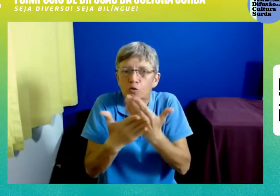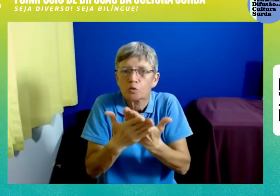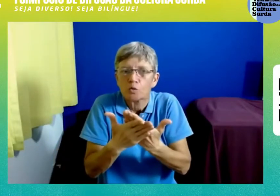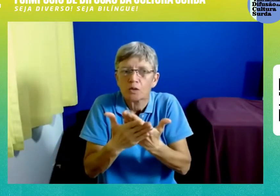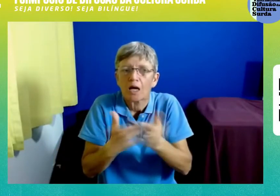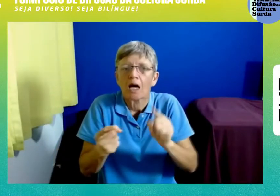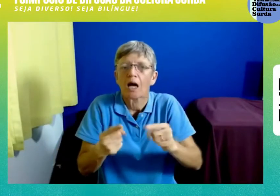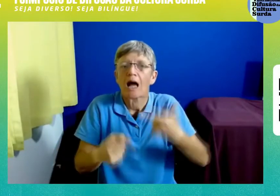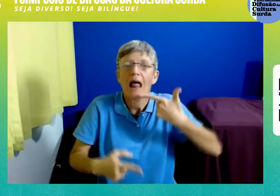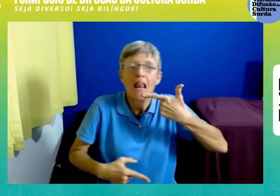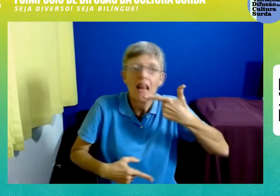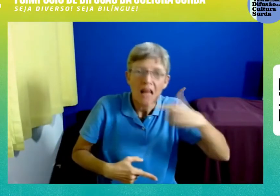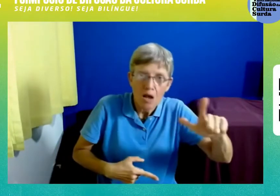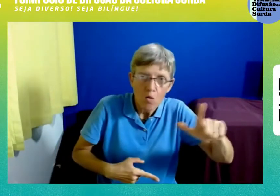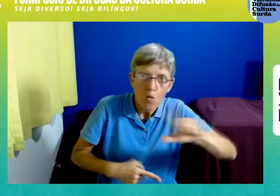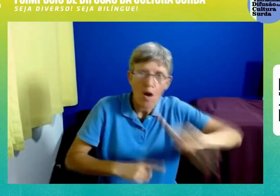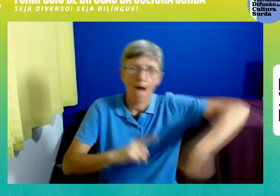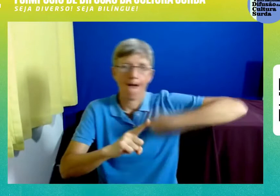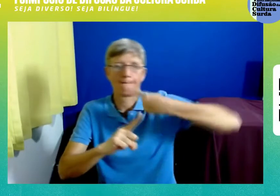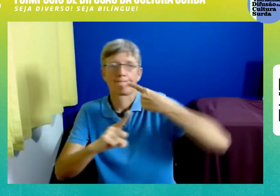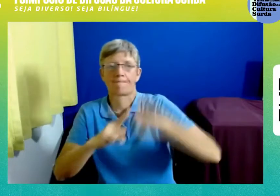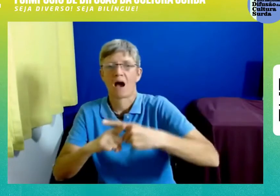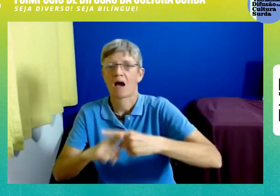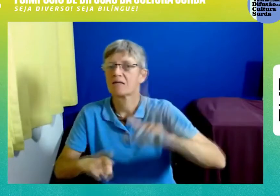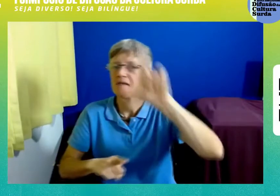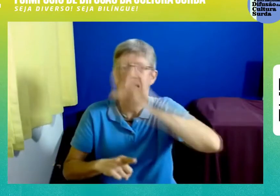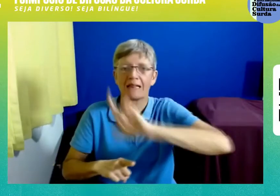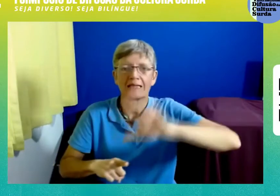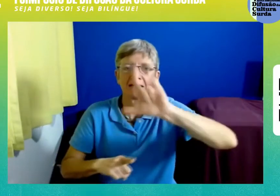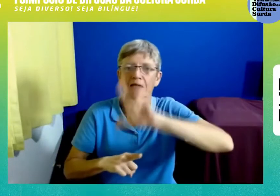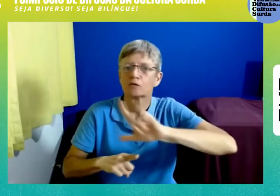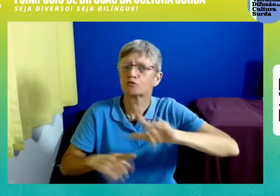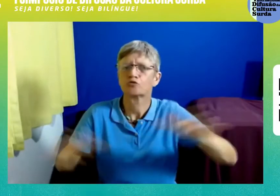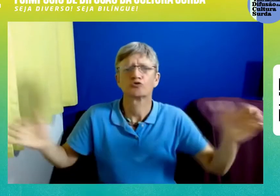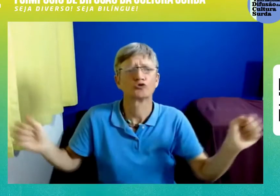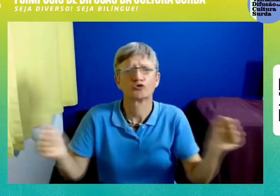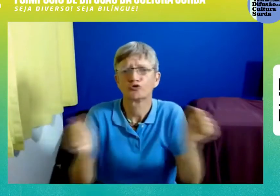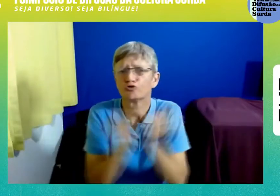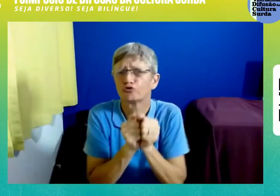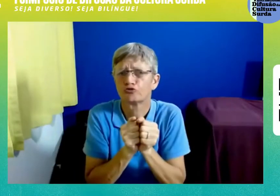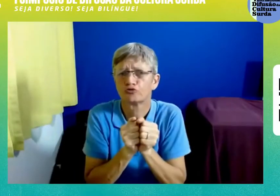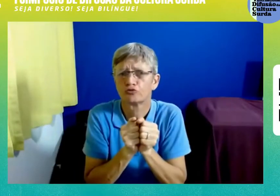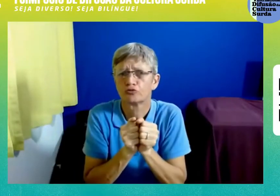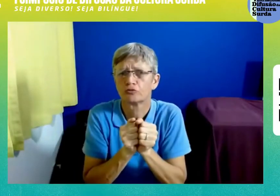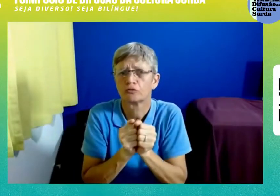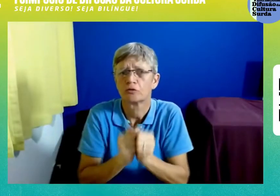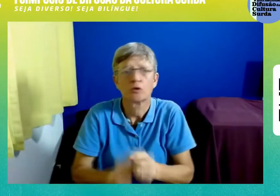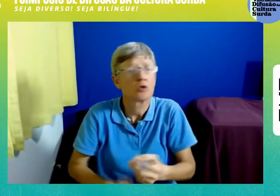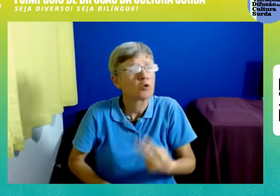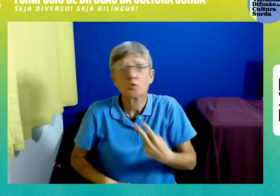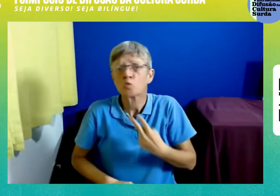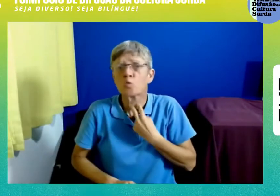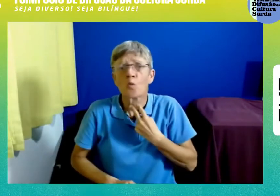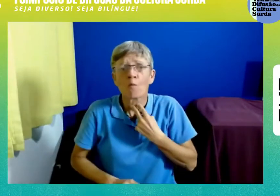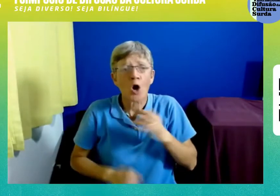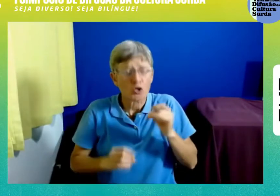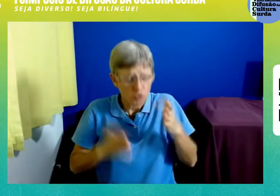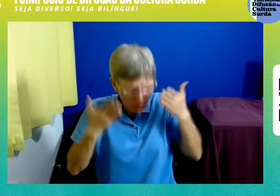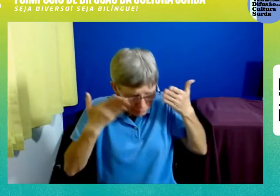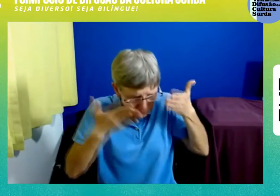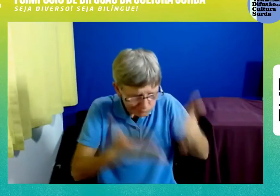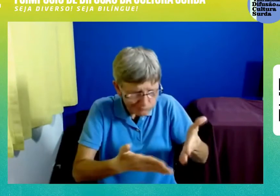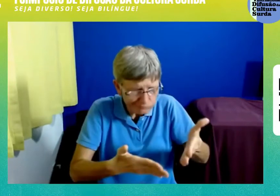Bom, a letras libras é um estudo, né, da língua. E a literatura,